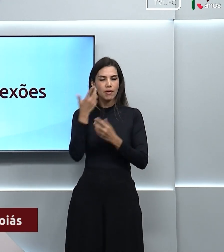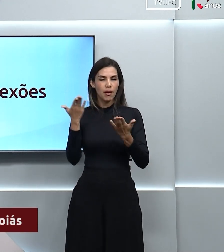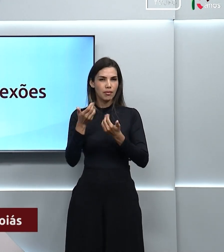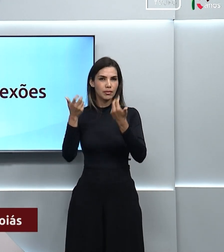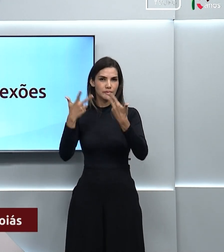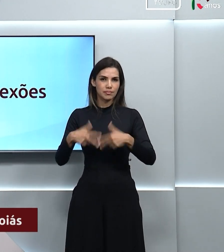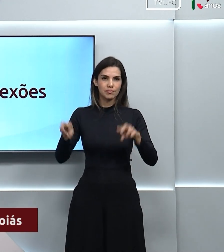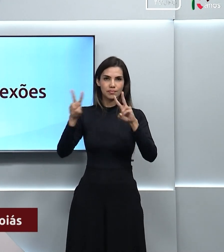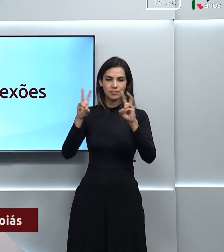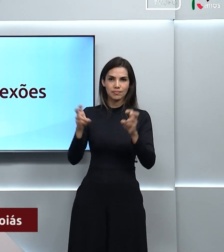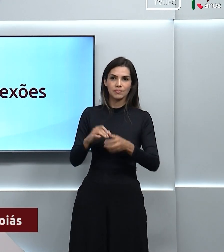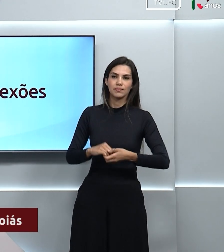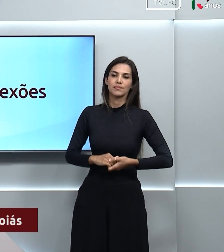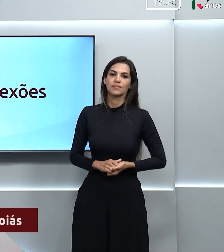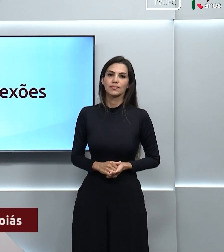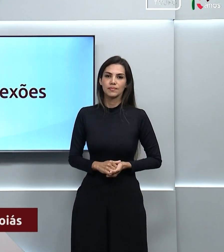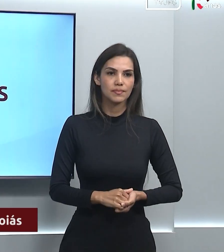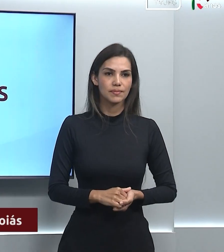assunto.